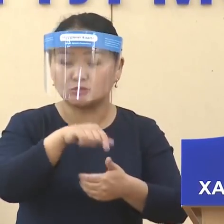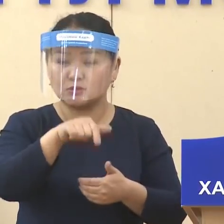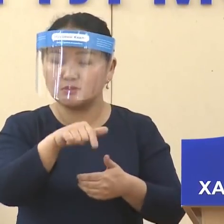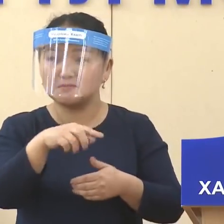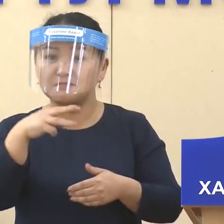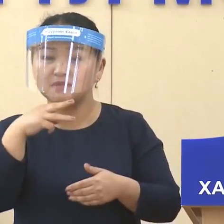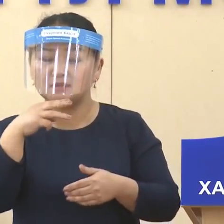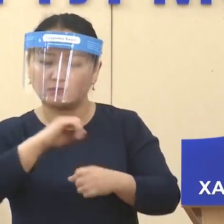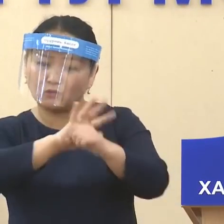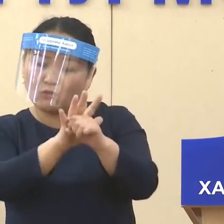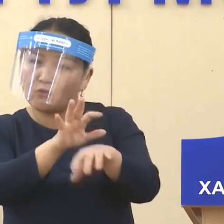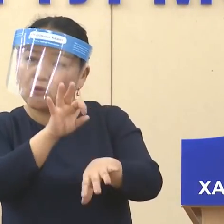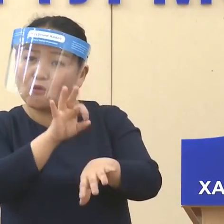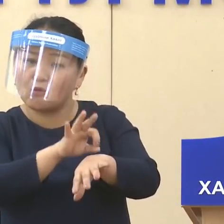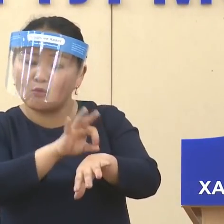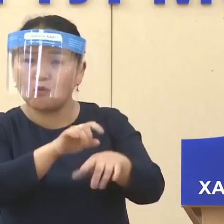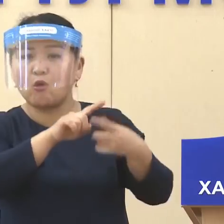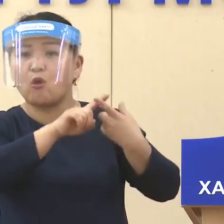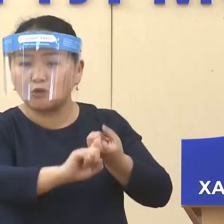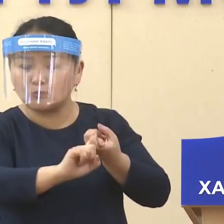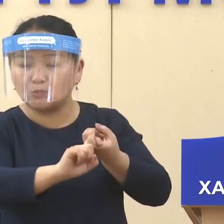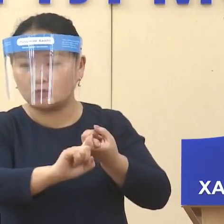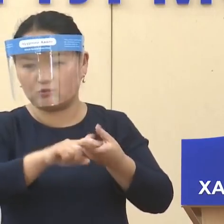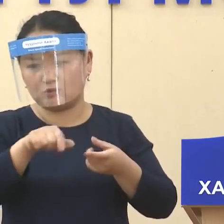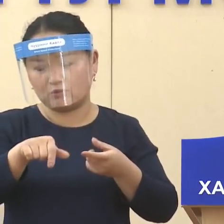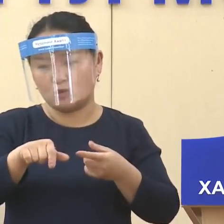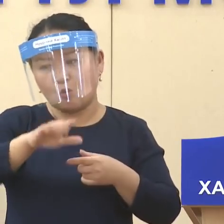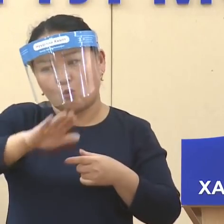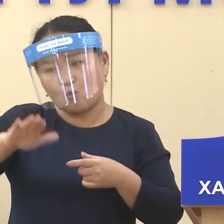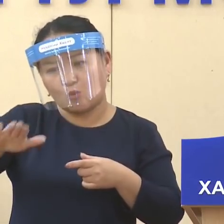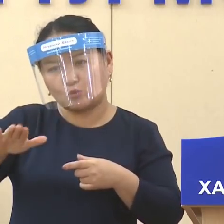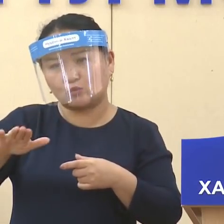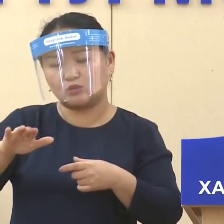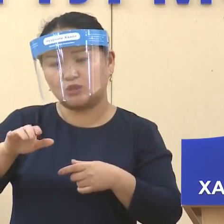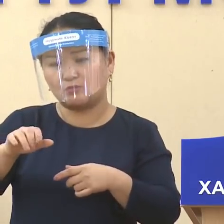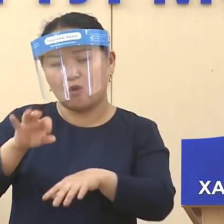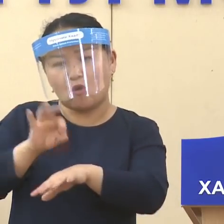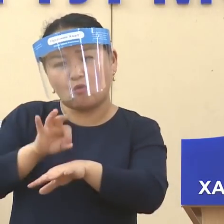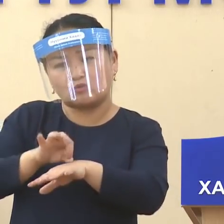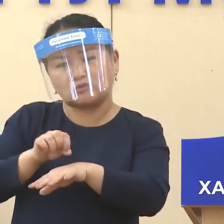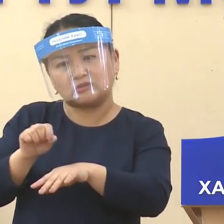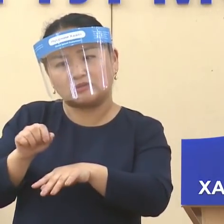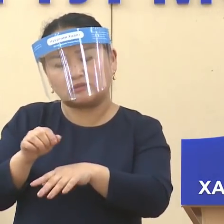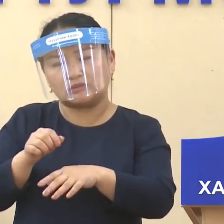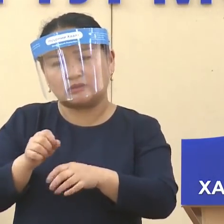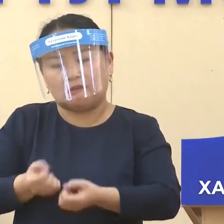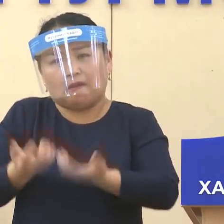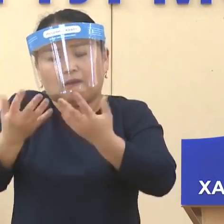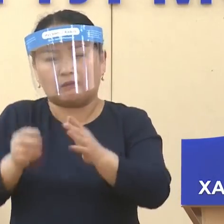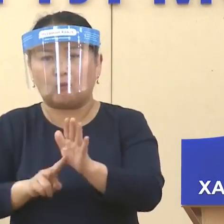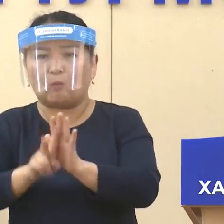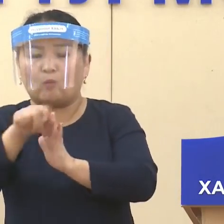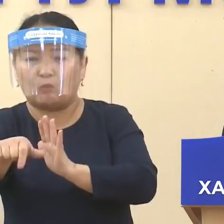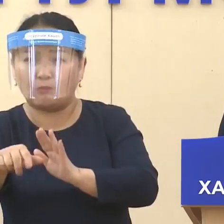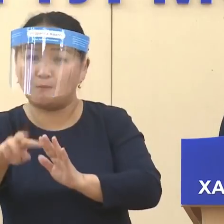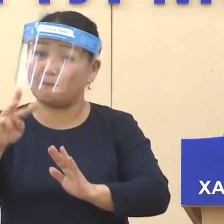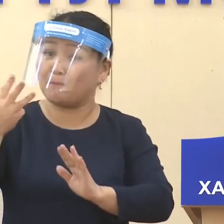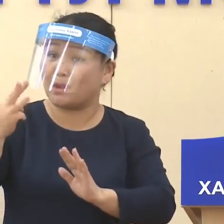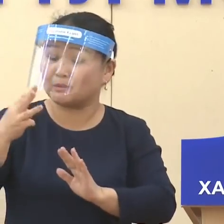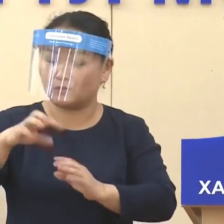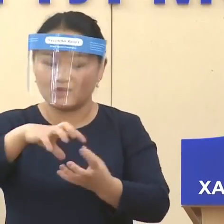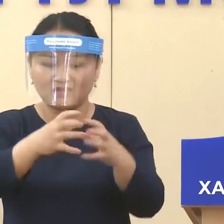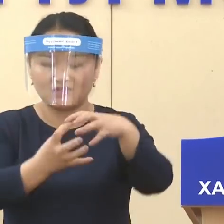коронавирусын одоо халдвартай холбоотойгоор хүүхдийн дунд ийм өвчлөлийн хам шинж гарч байгаа байж болзошгүй гэсэн ийм мэдээллүүдийг бол